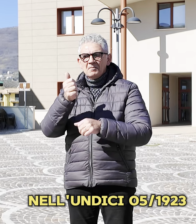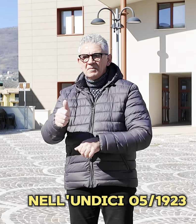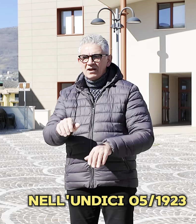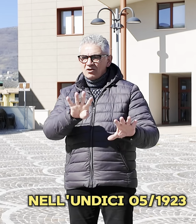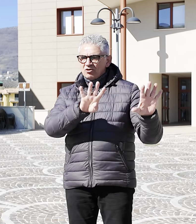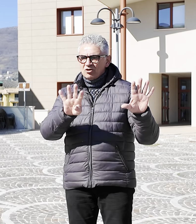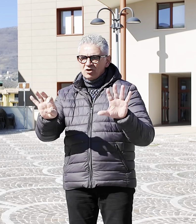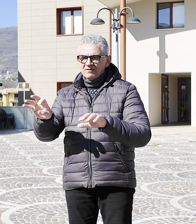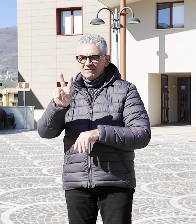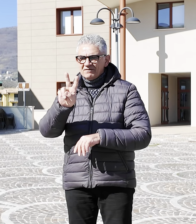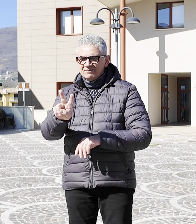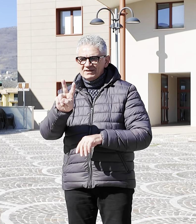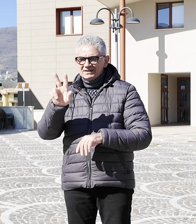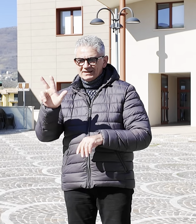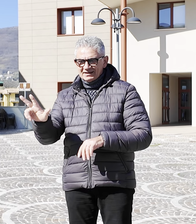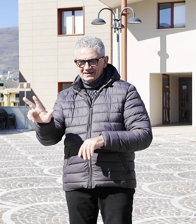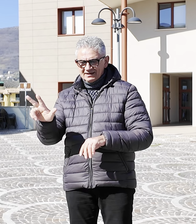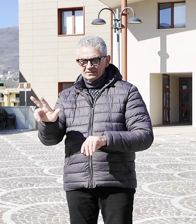1923.